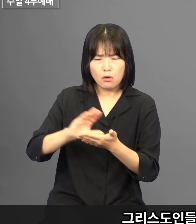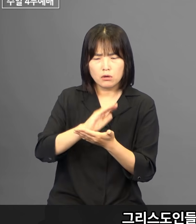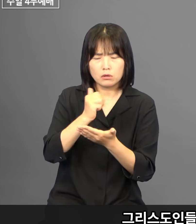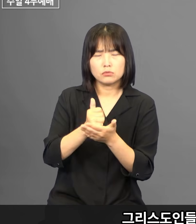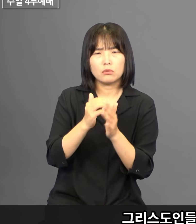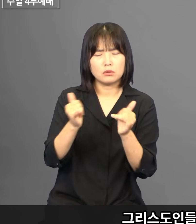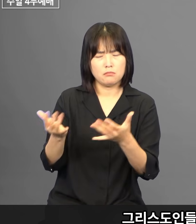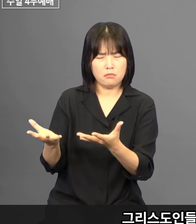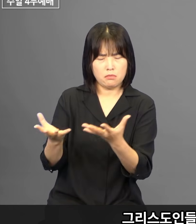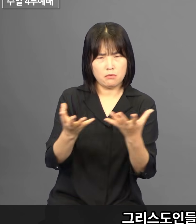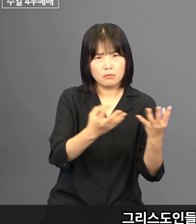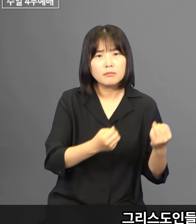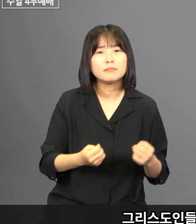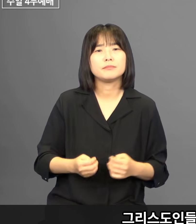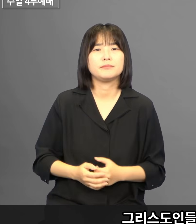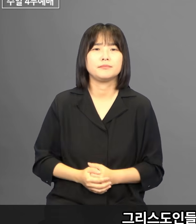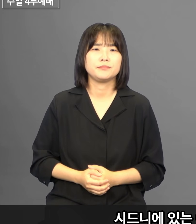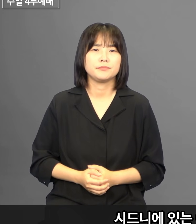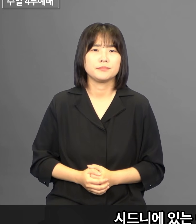겁니다.